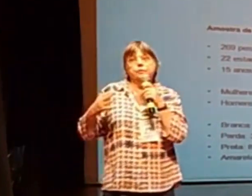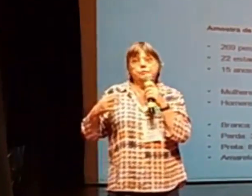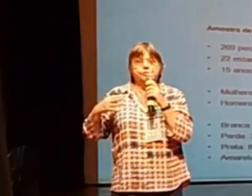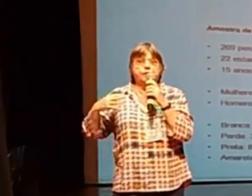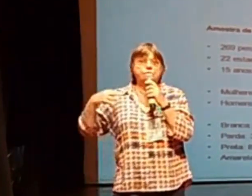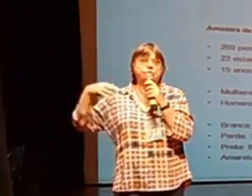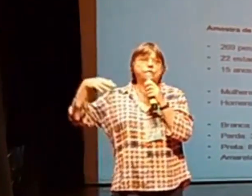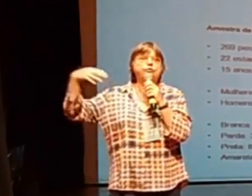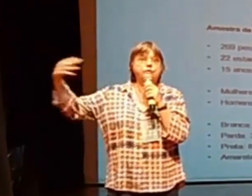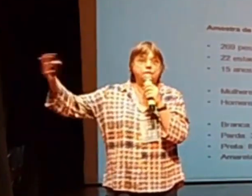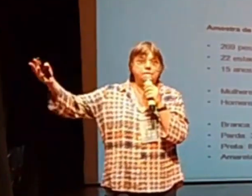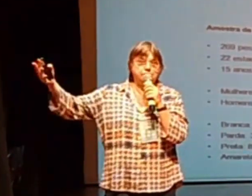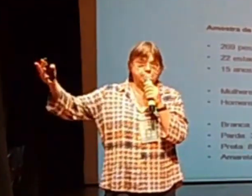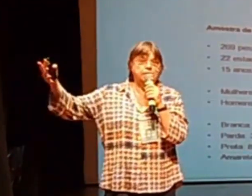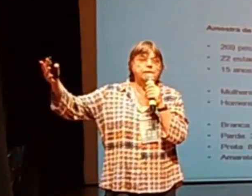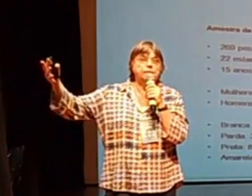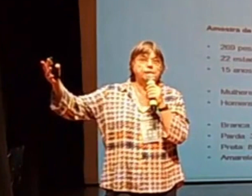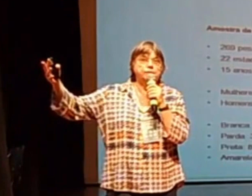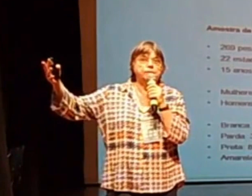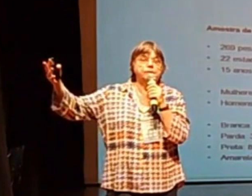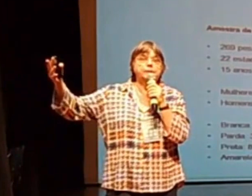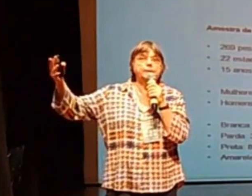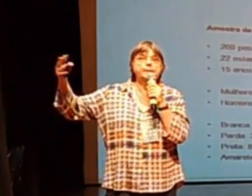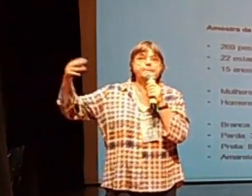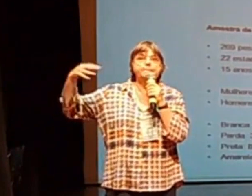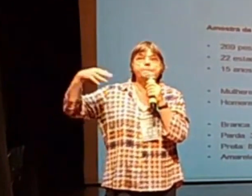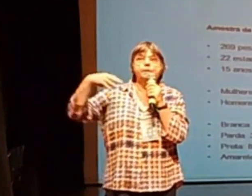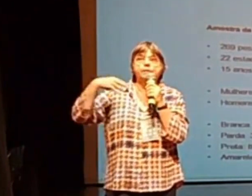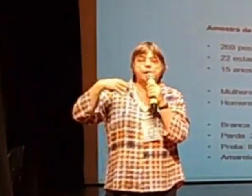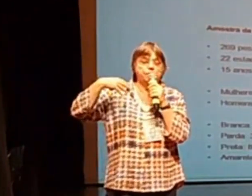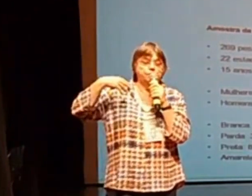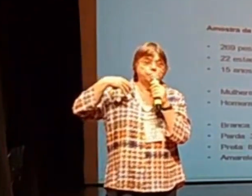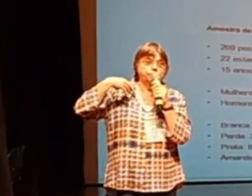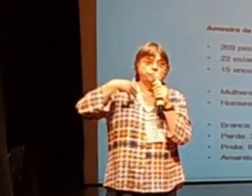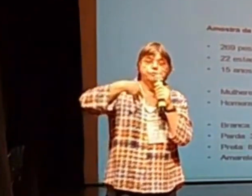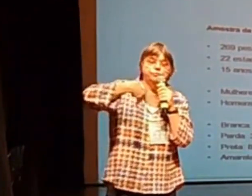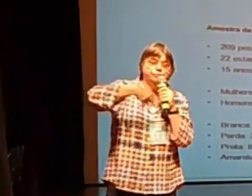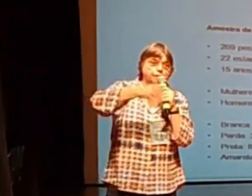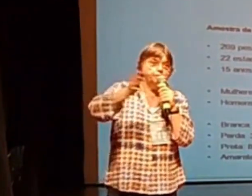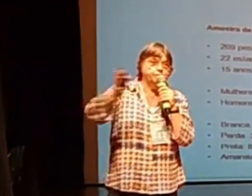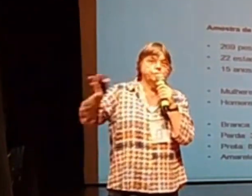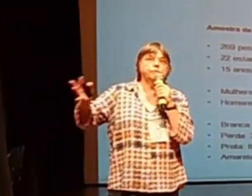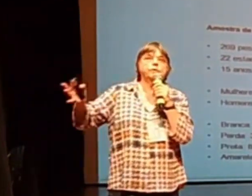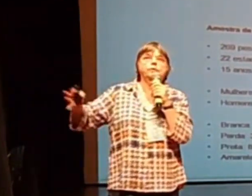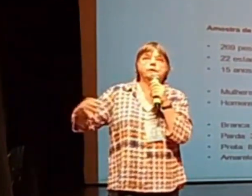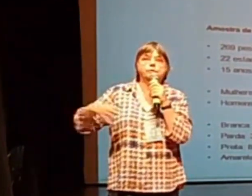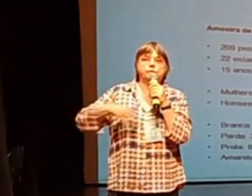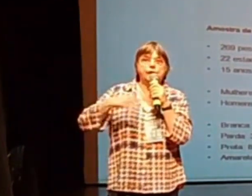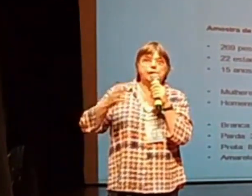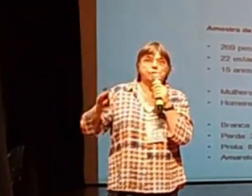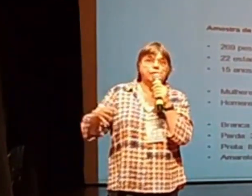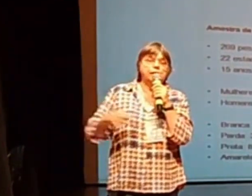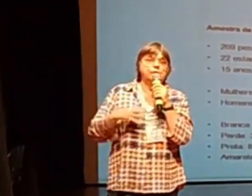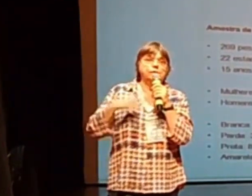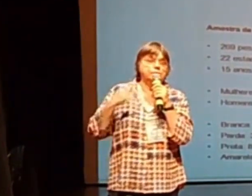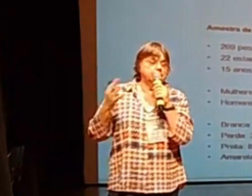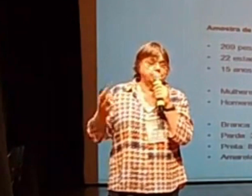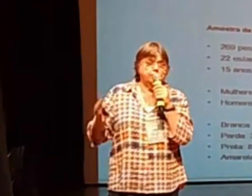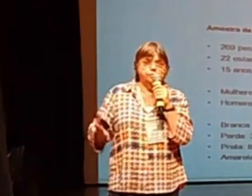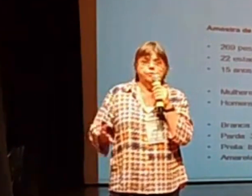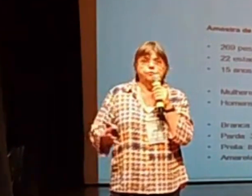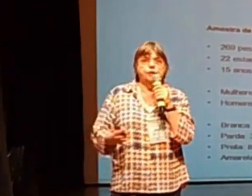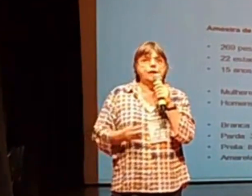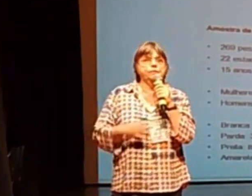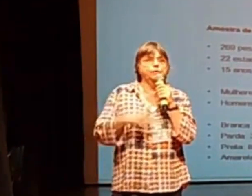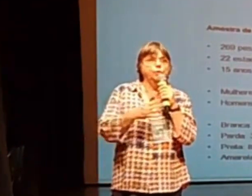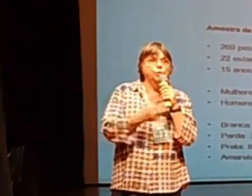nós temos estatísticas de tratamento, né? Então, nós divulgamos esse questionário online, nas